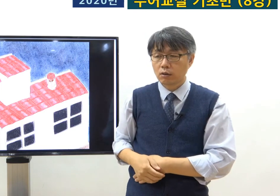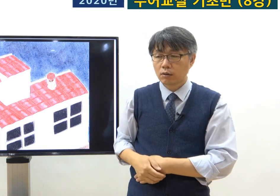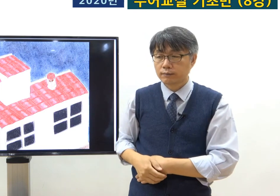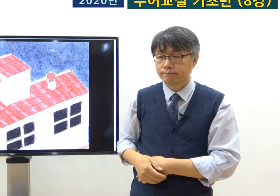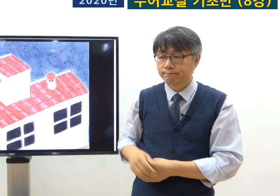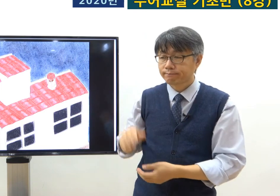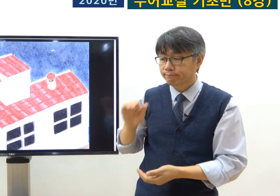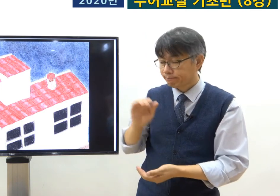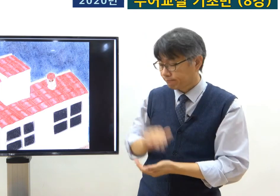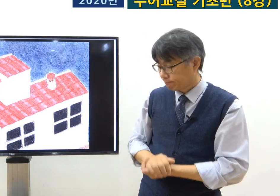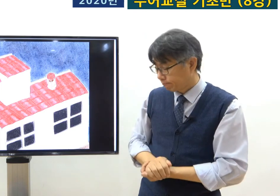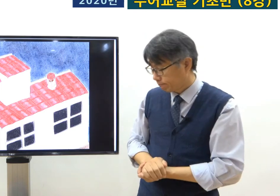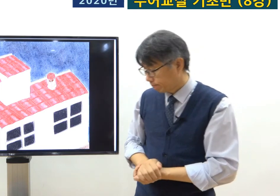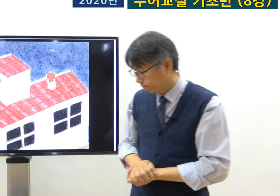것.